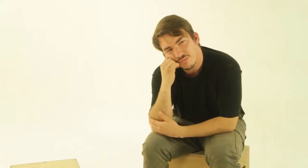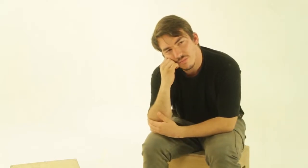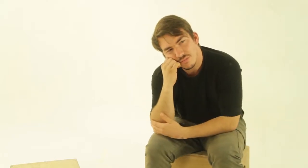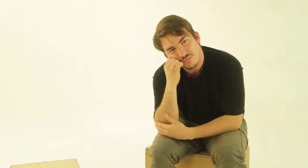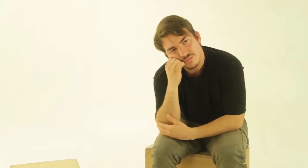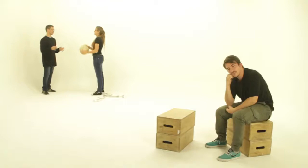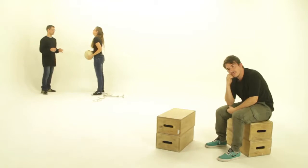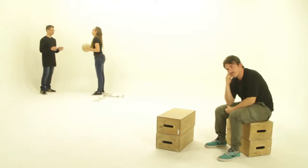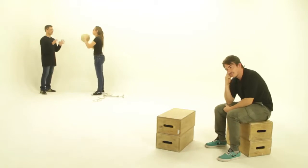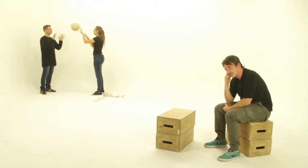ella.